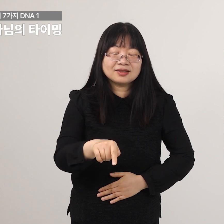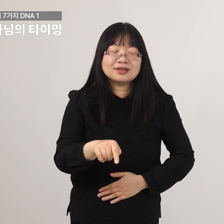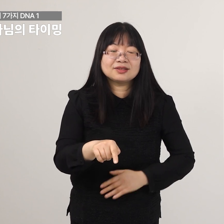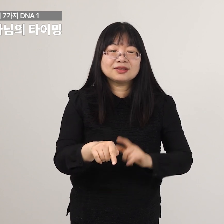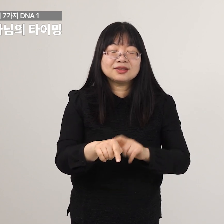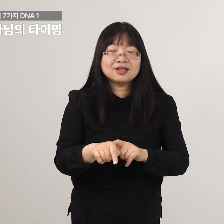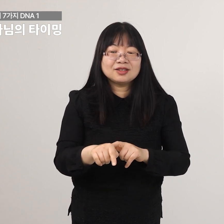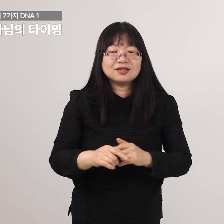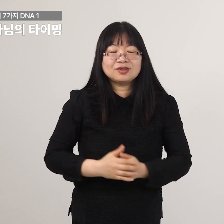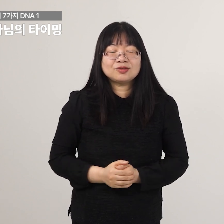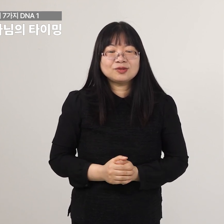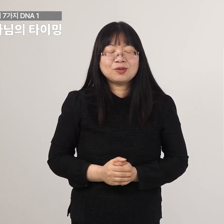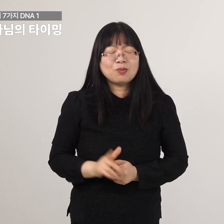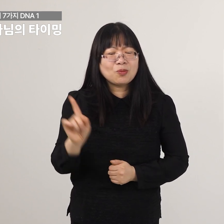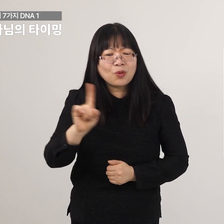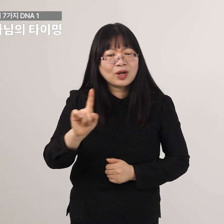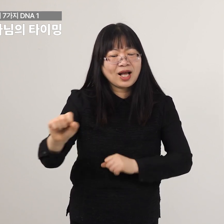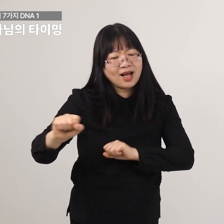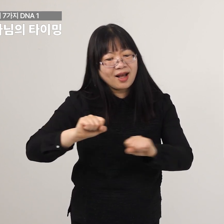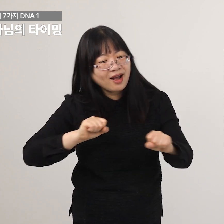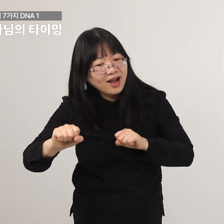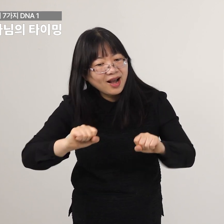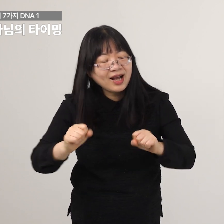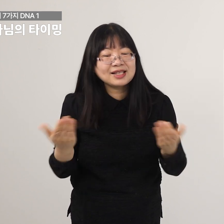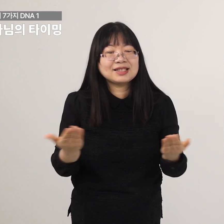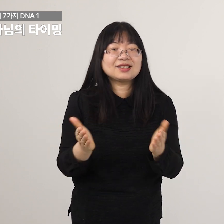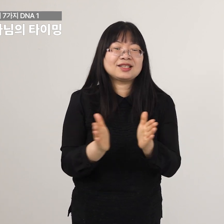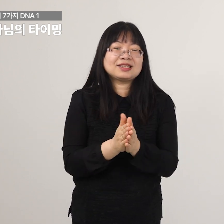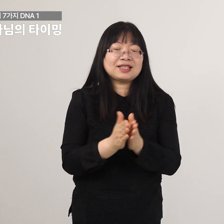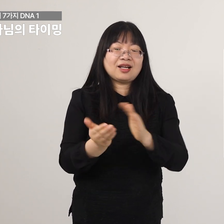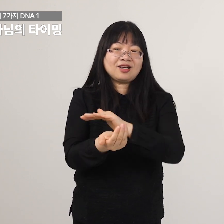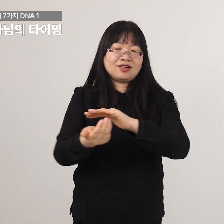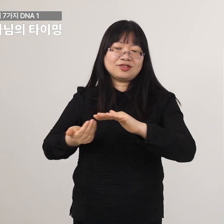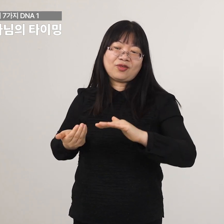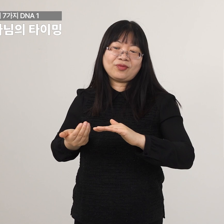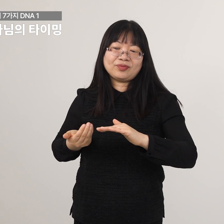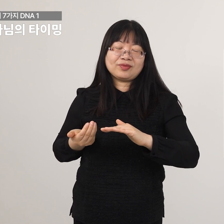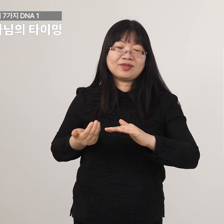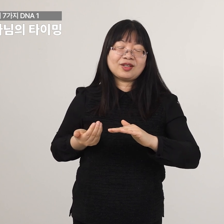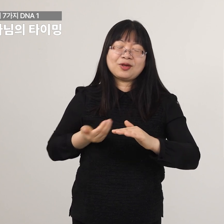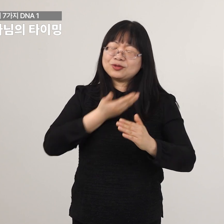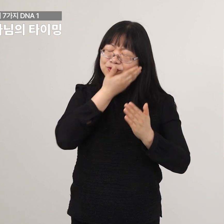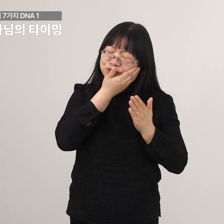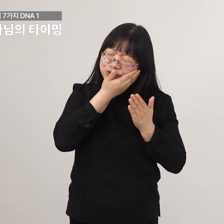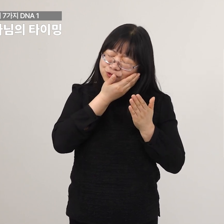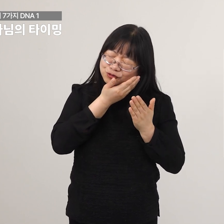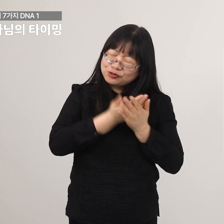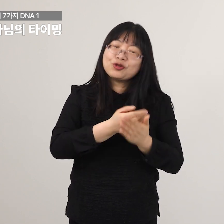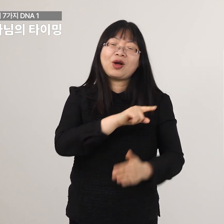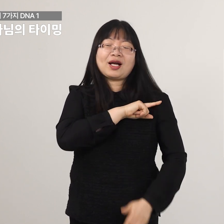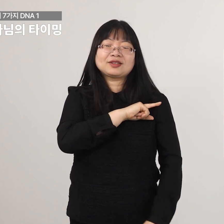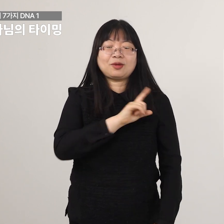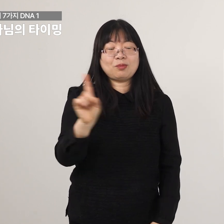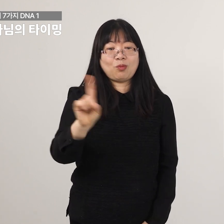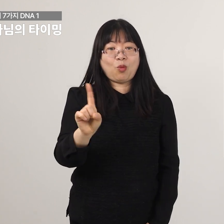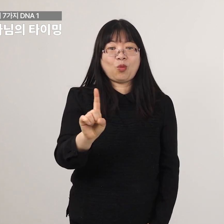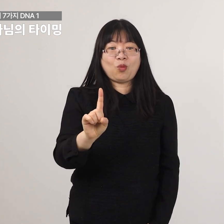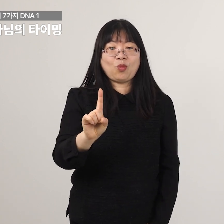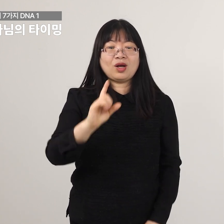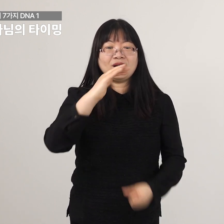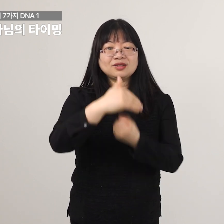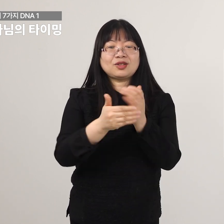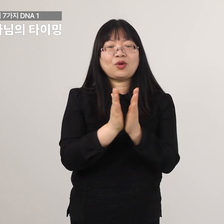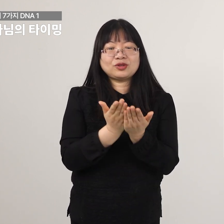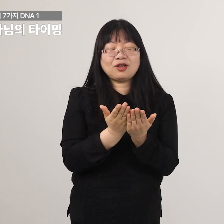뛰쳐나가 뭔가를 액션을 취하고 일을 하기 전에 가장 중요한 것이